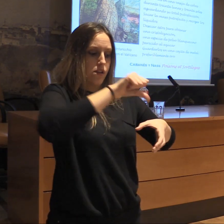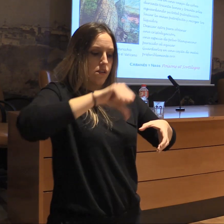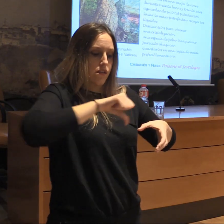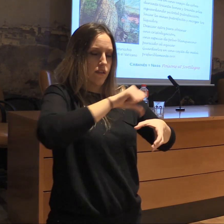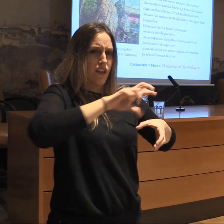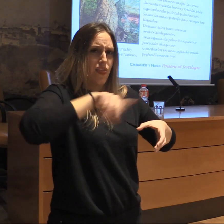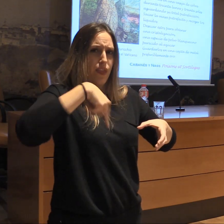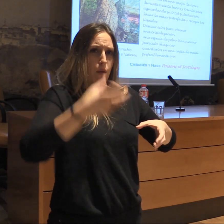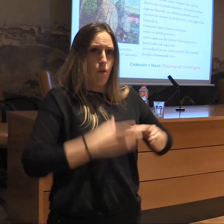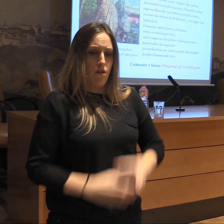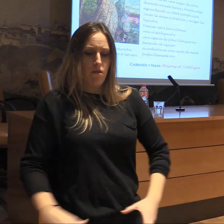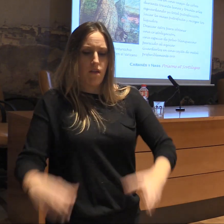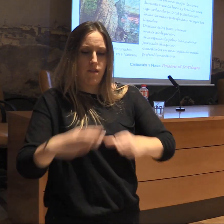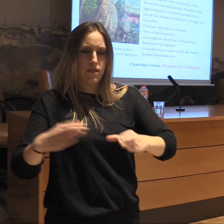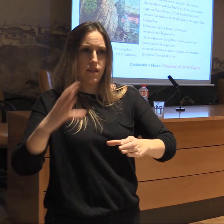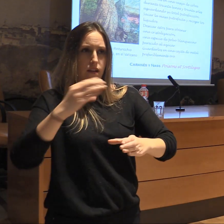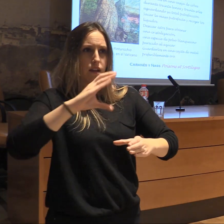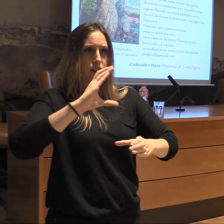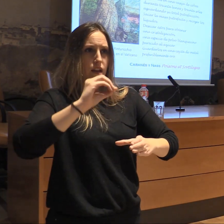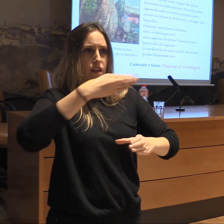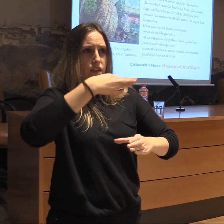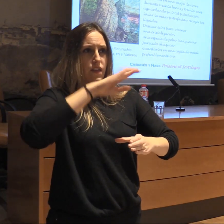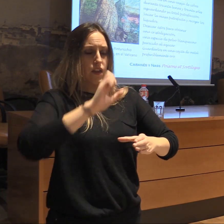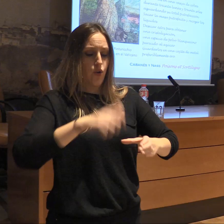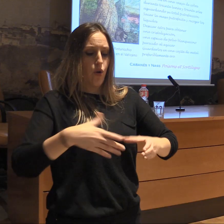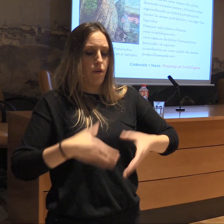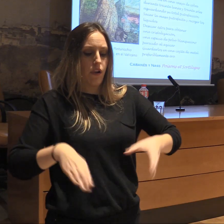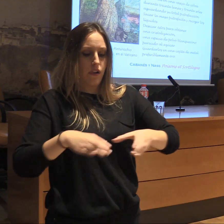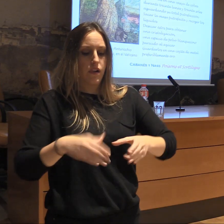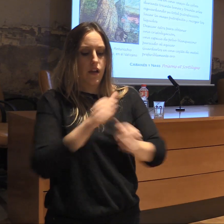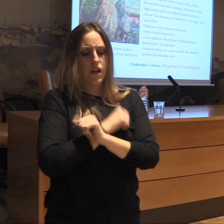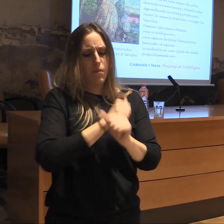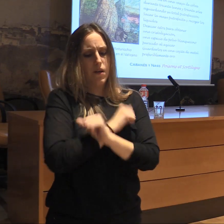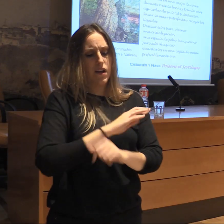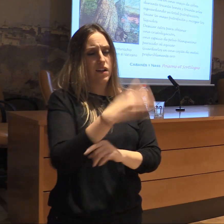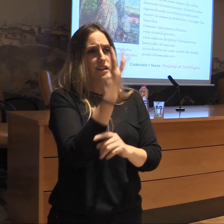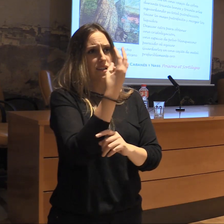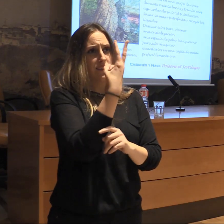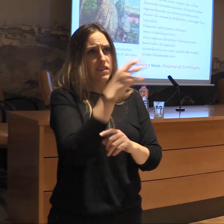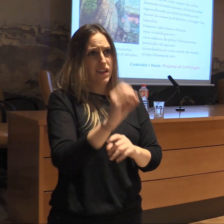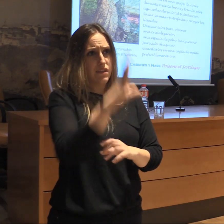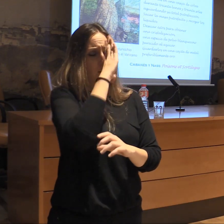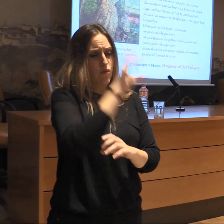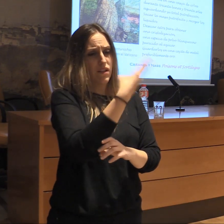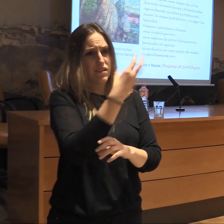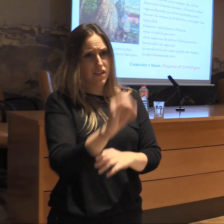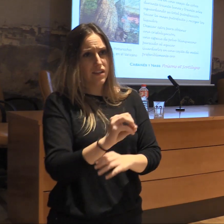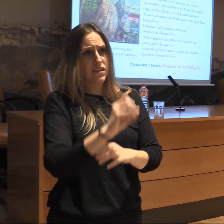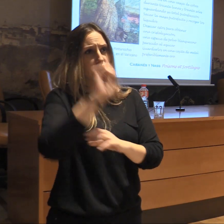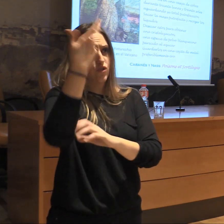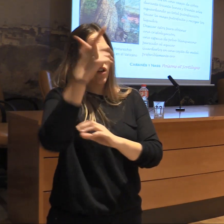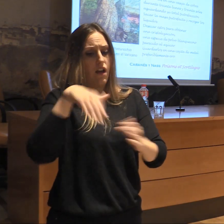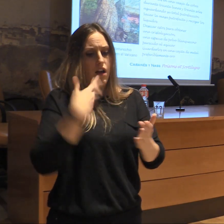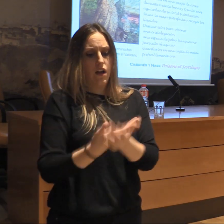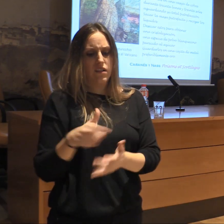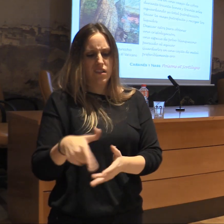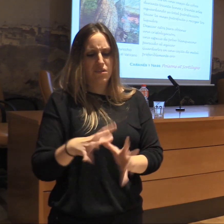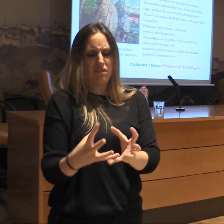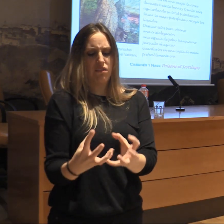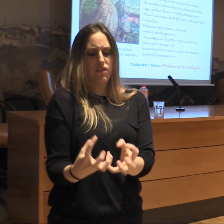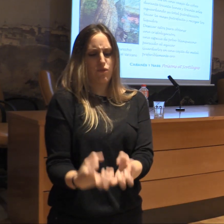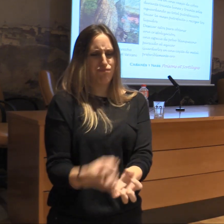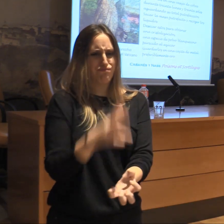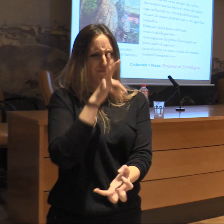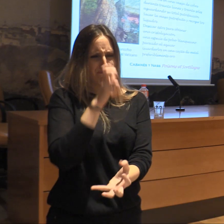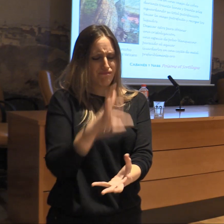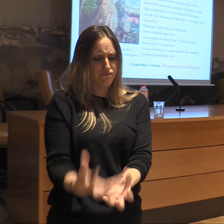una vasija de cobre durante 30 lunas y 30 soles, aguardando su total putrefacción. Sacar